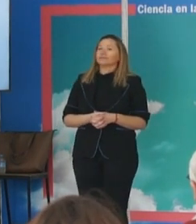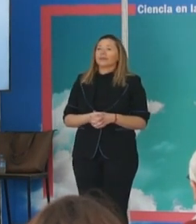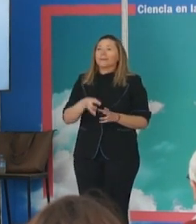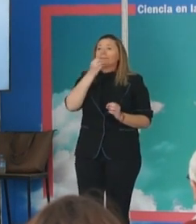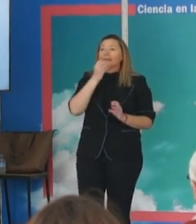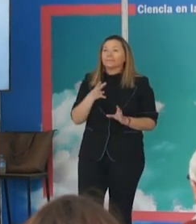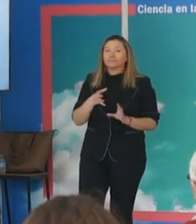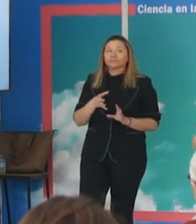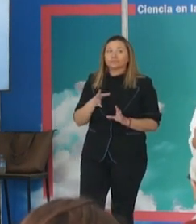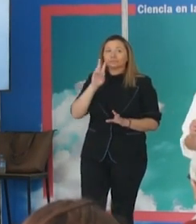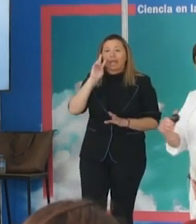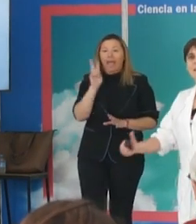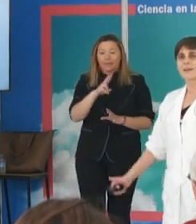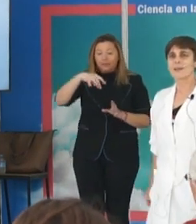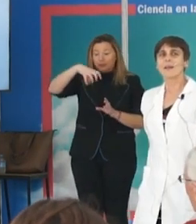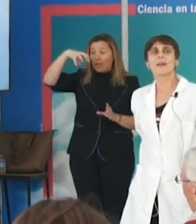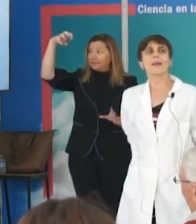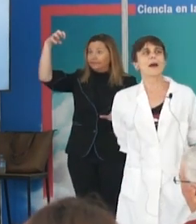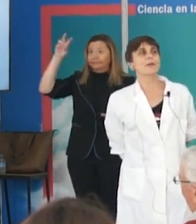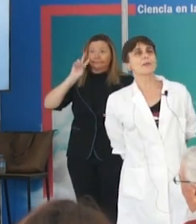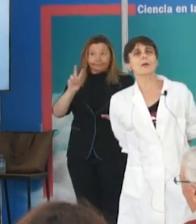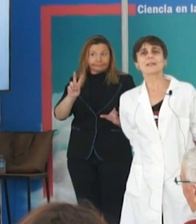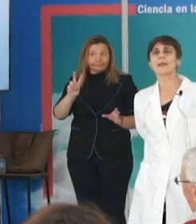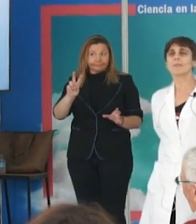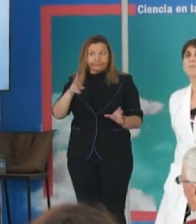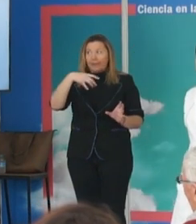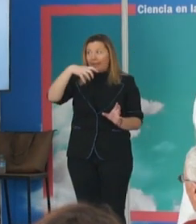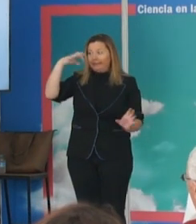Bien, habéis visto gases.